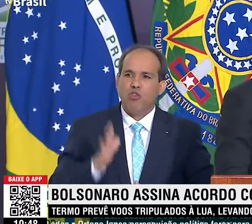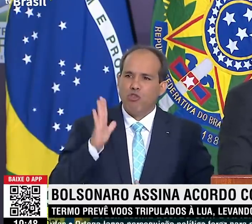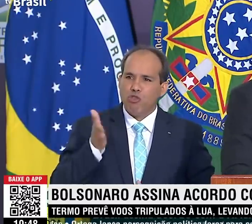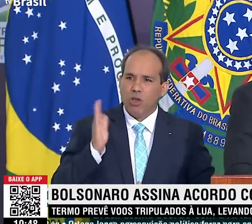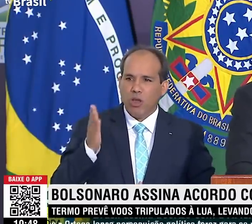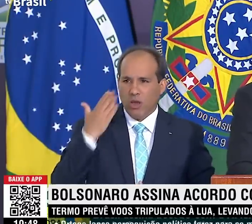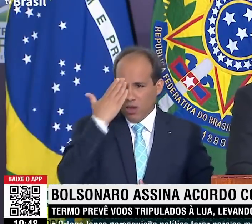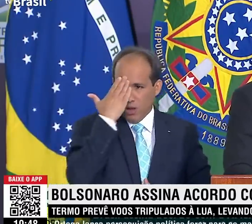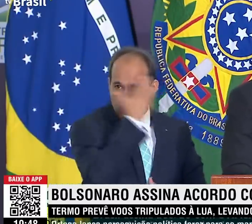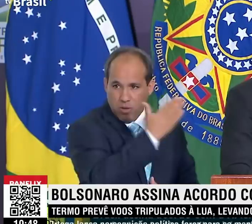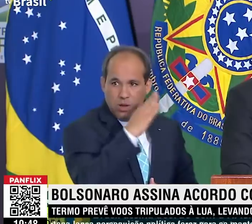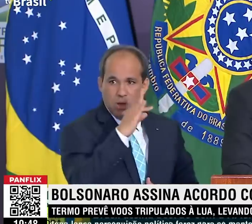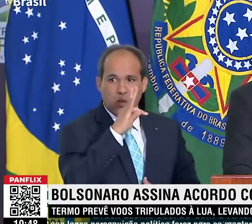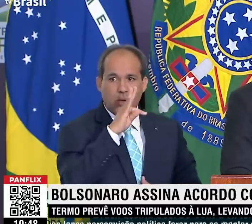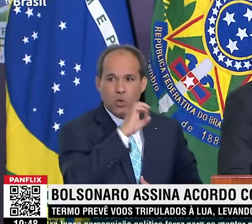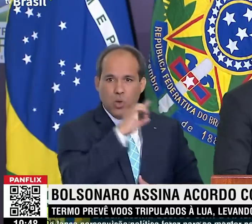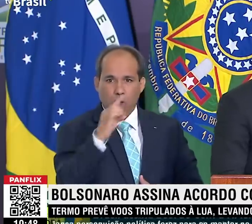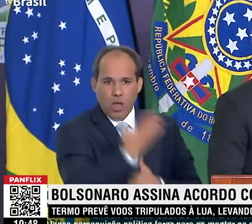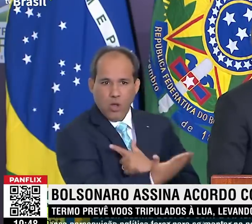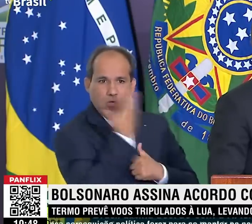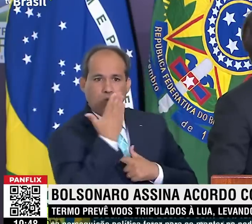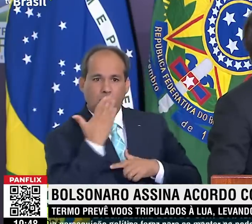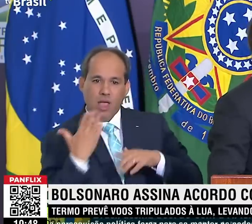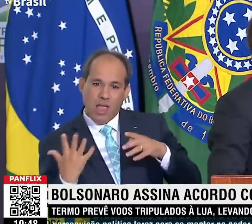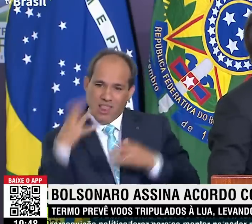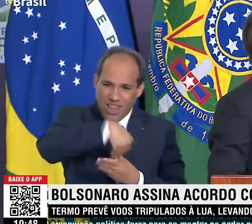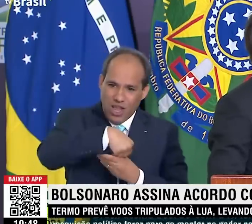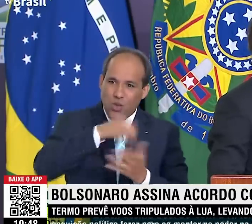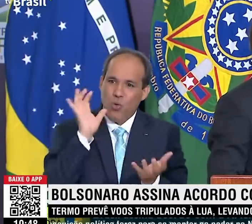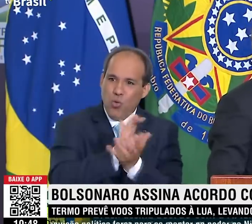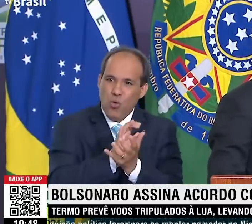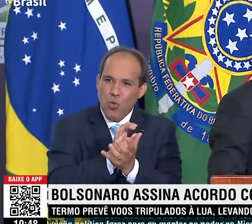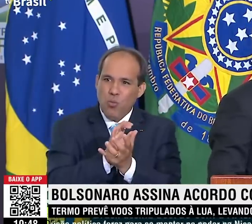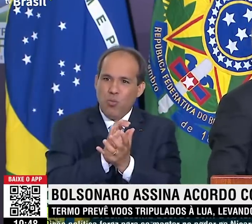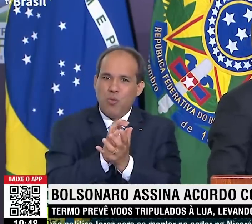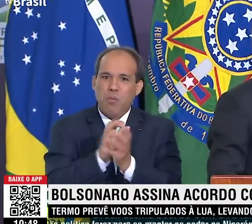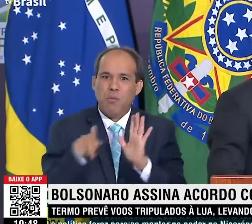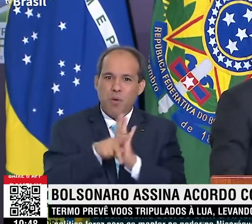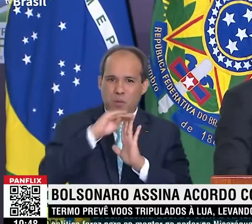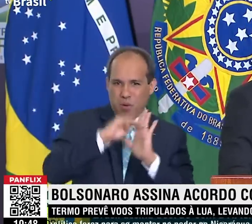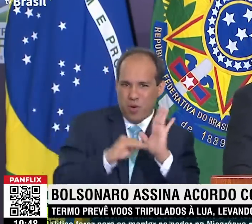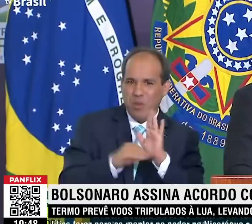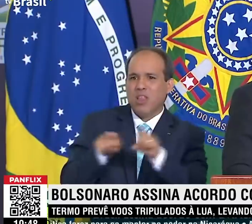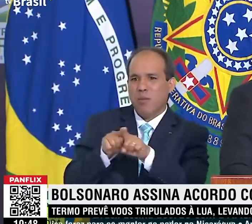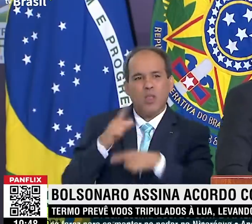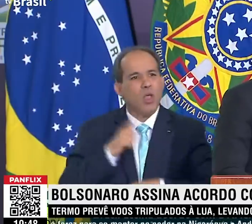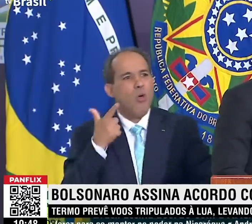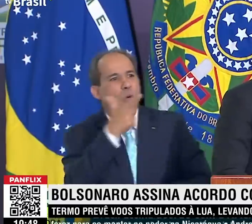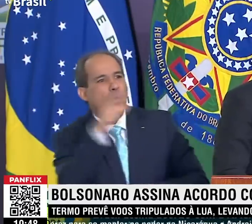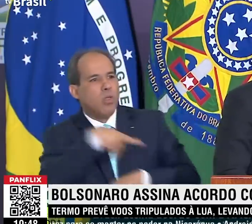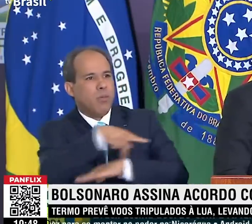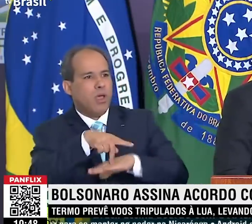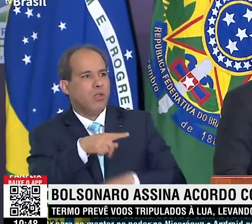colaborado para que nós entrássemos nesse seleto grupo, bem como outros países aqui